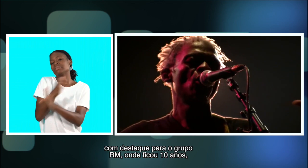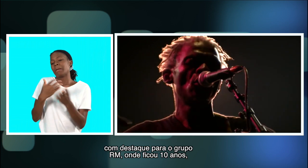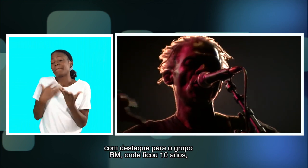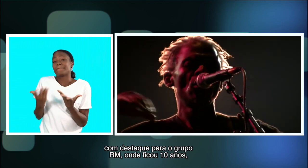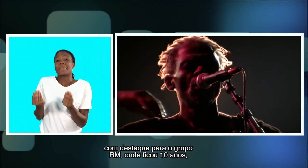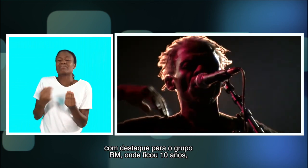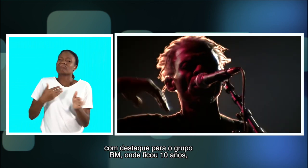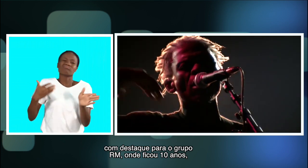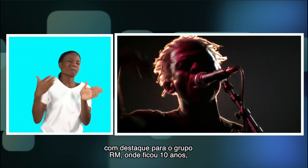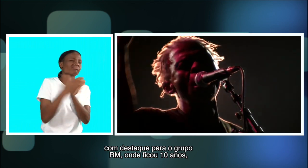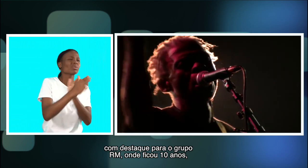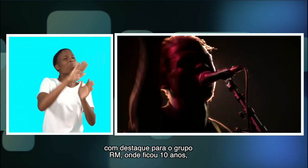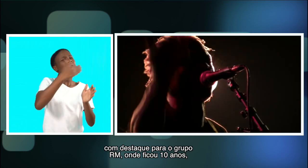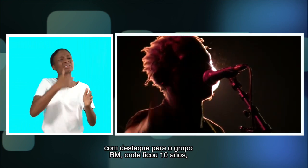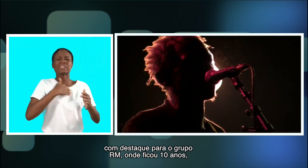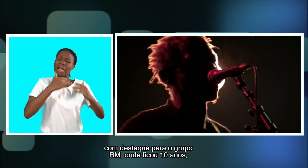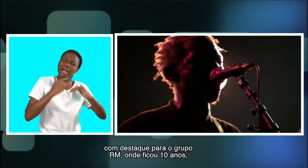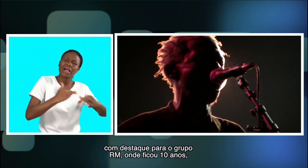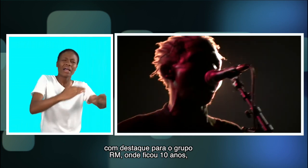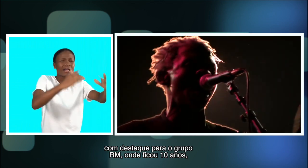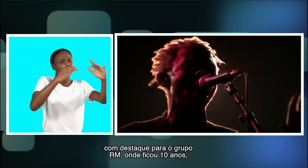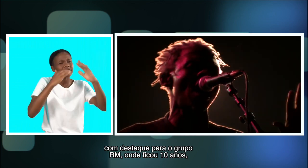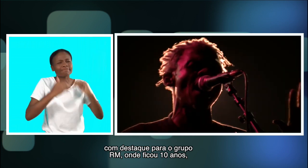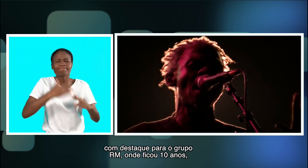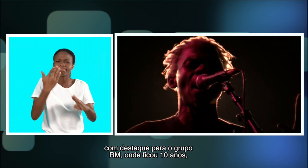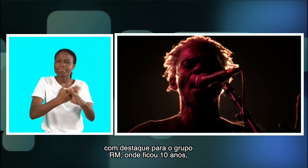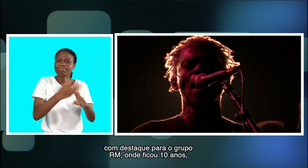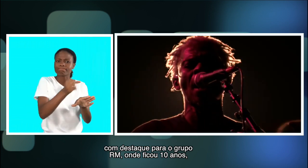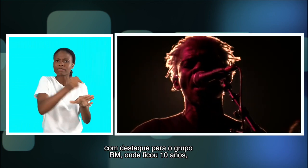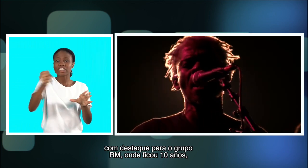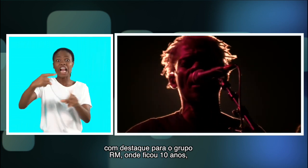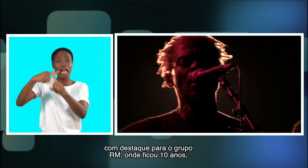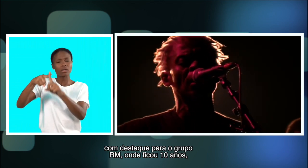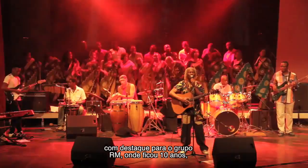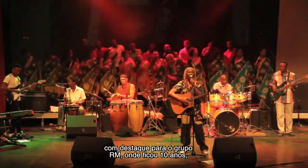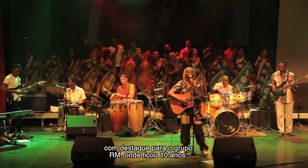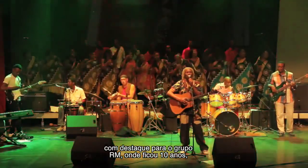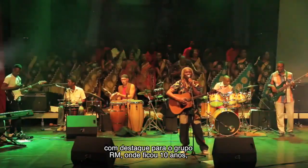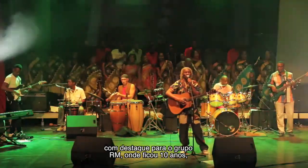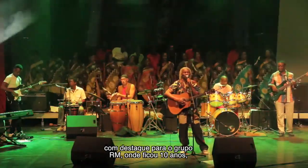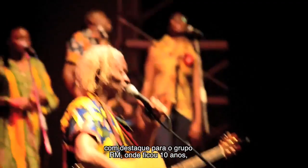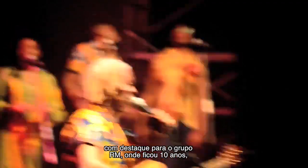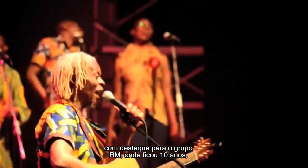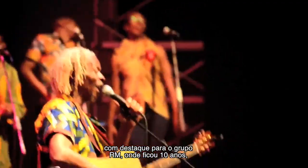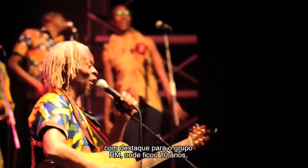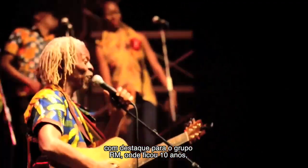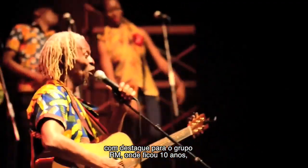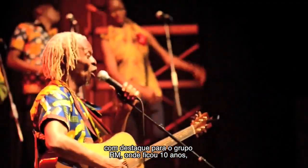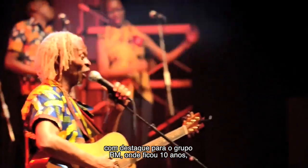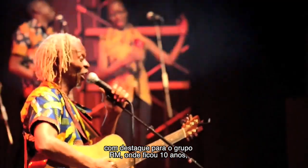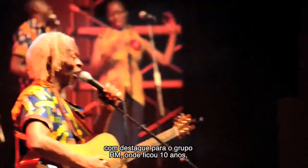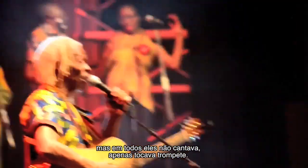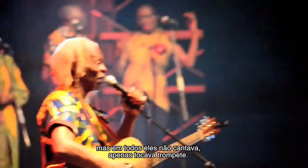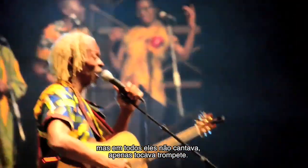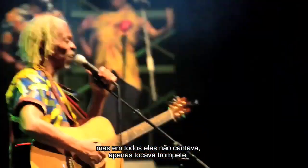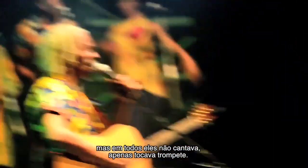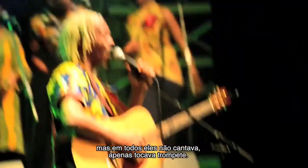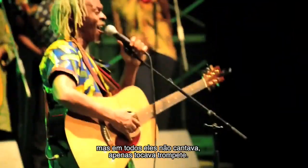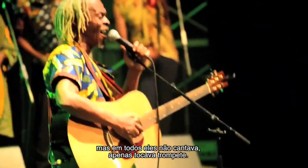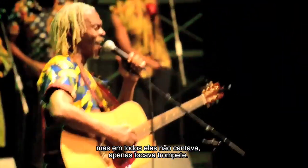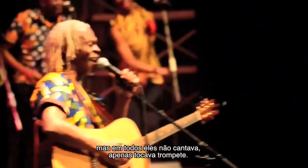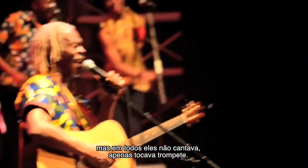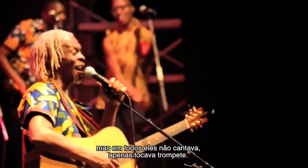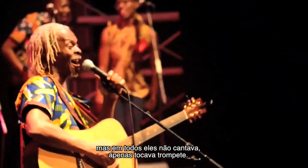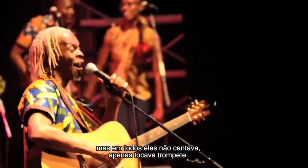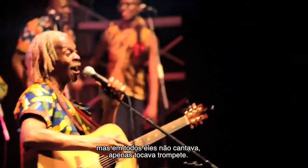com destaque para o grupo RM, onde ficou 10 anos, mas em